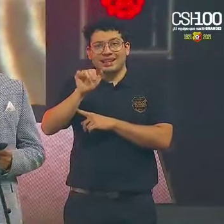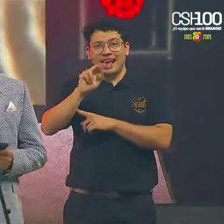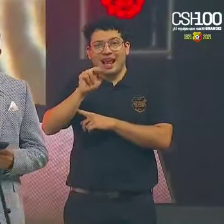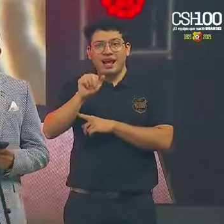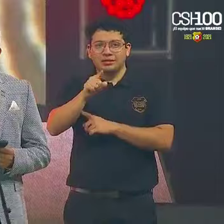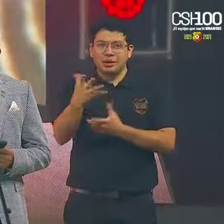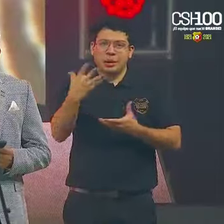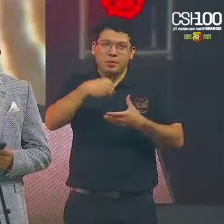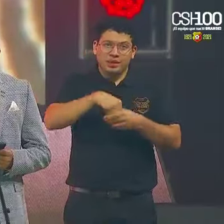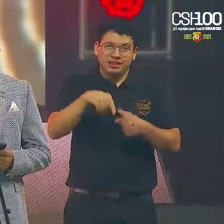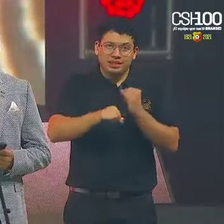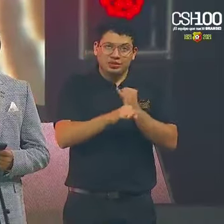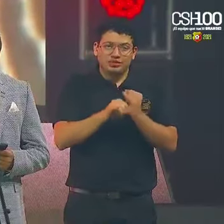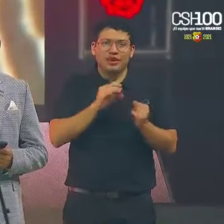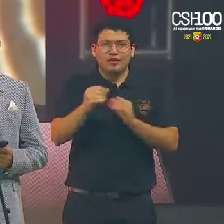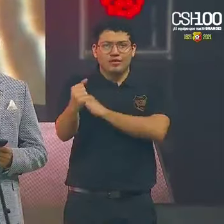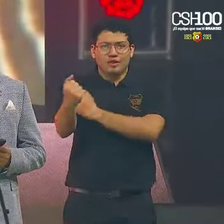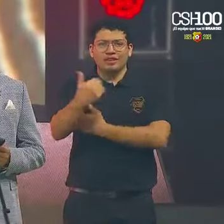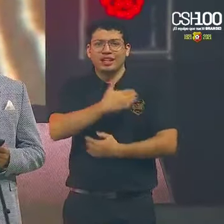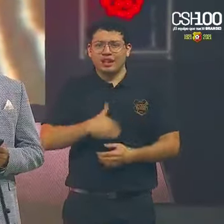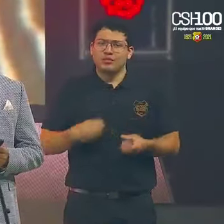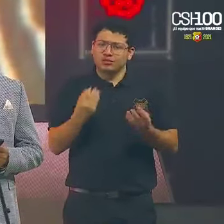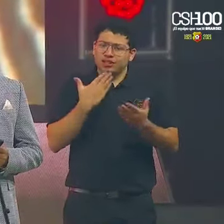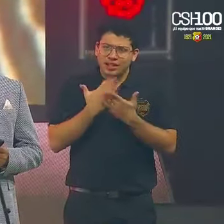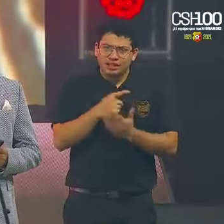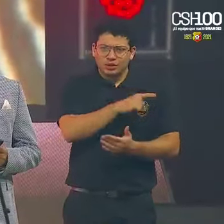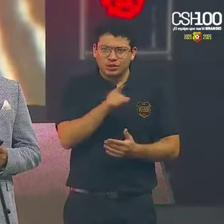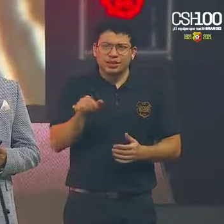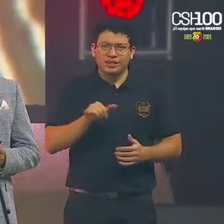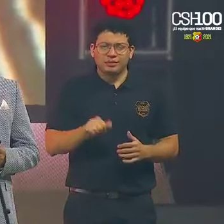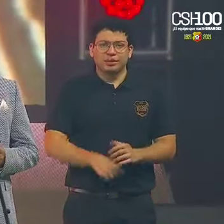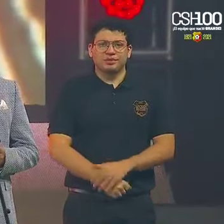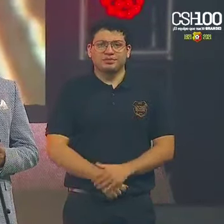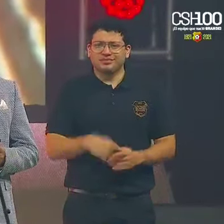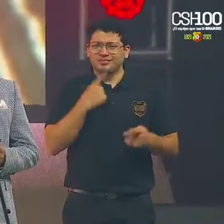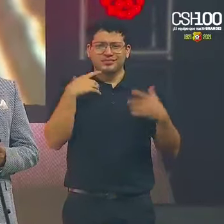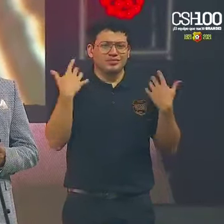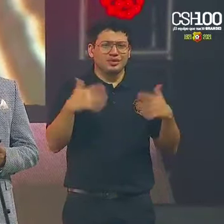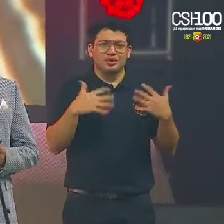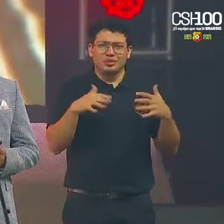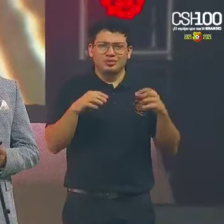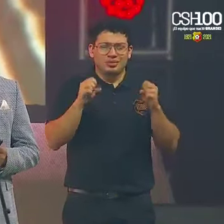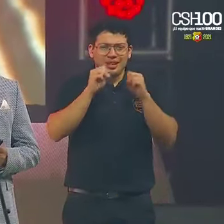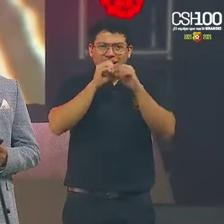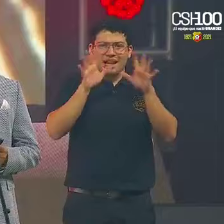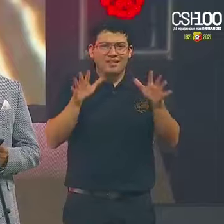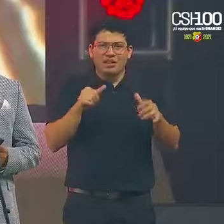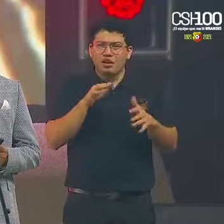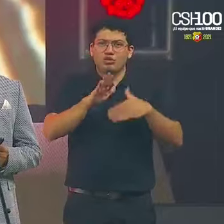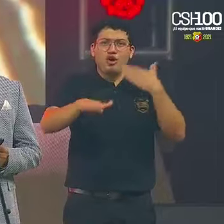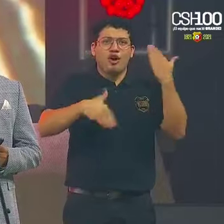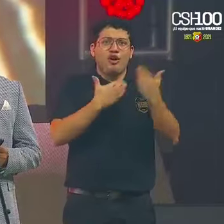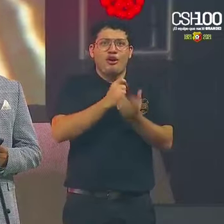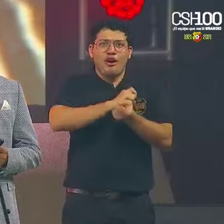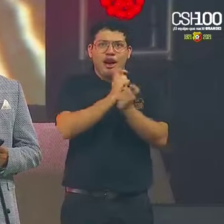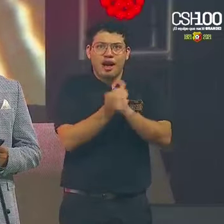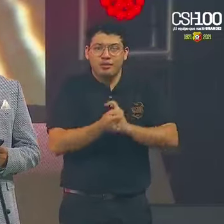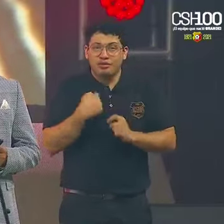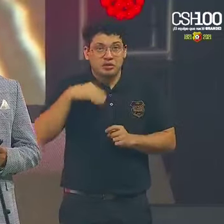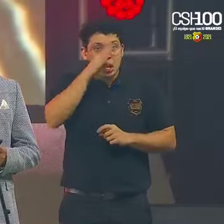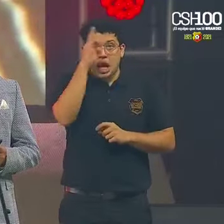Herediana. Muchas gracias a ustedes. Es increíble cómo todo cambia. Jamás pensé que Fuerza